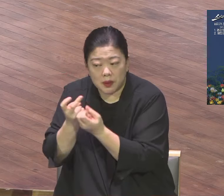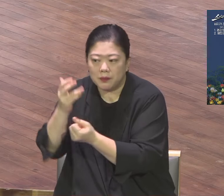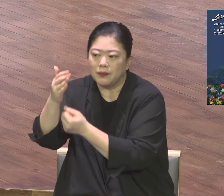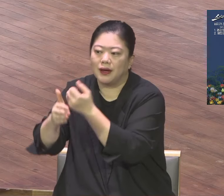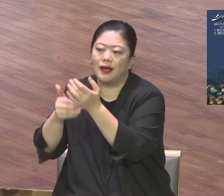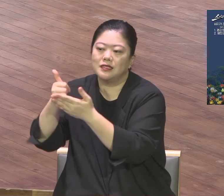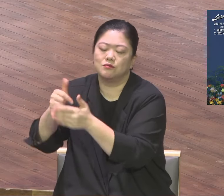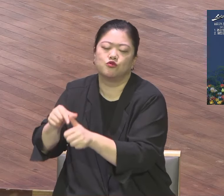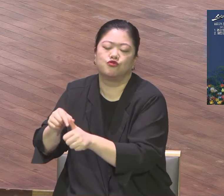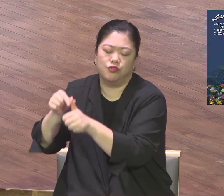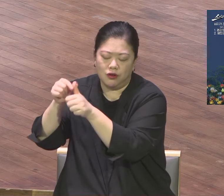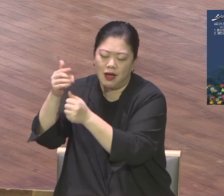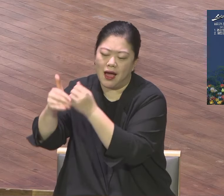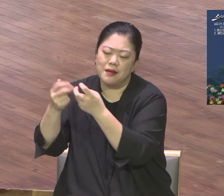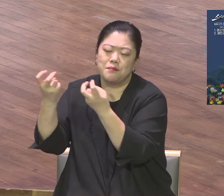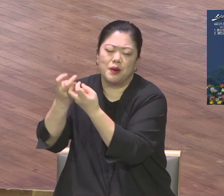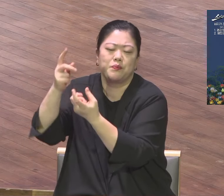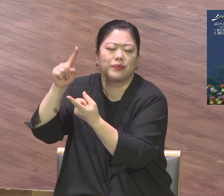있을 것이다.